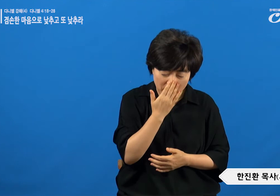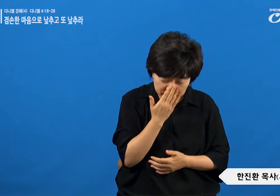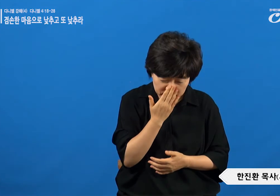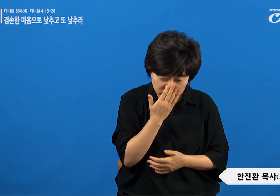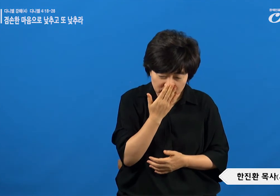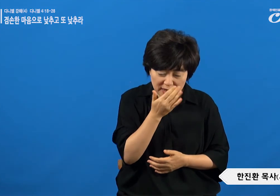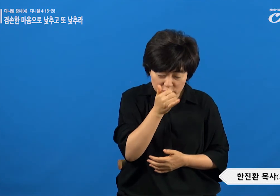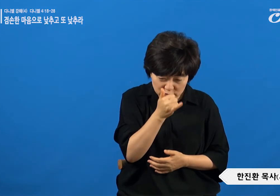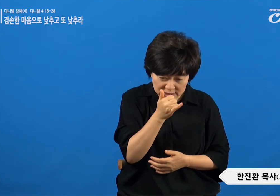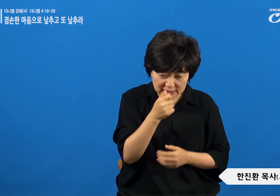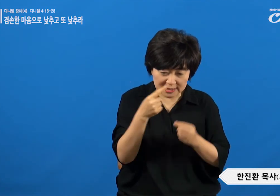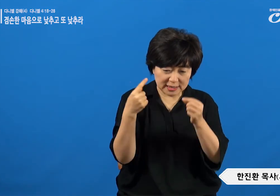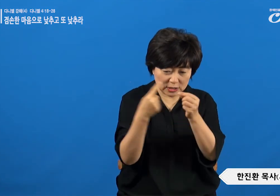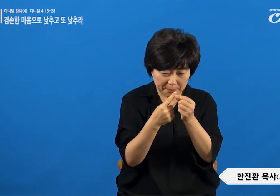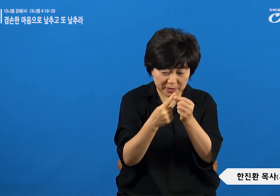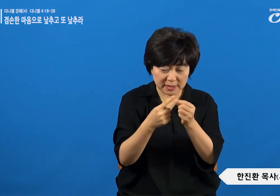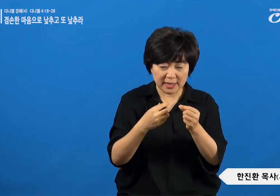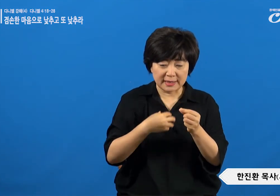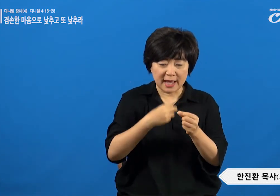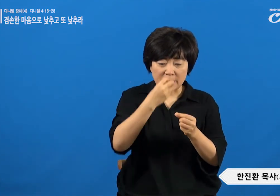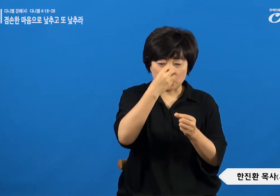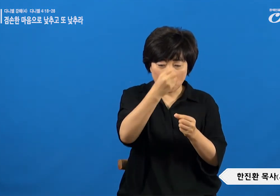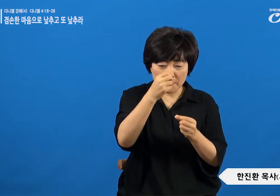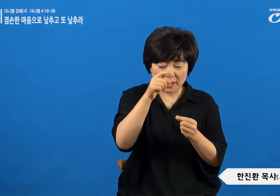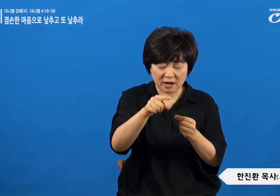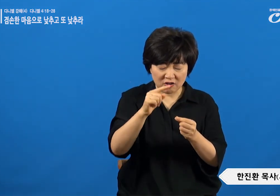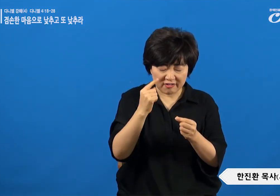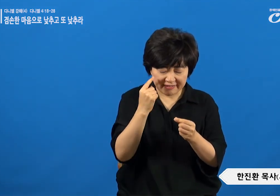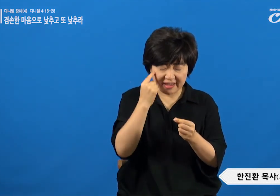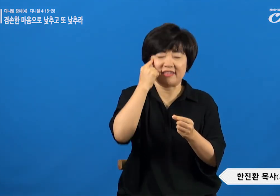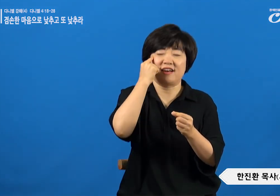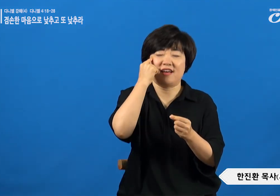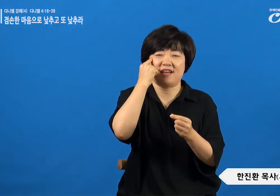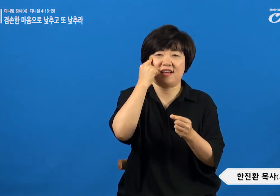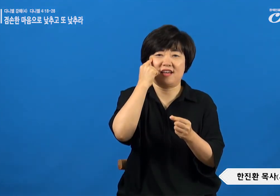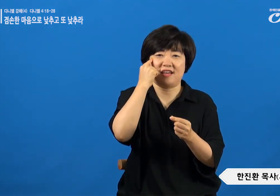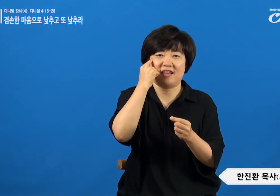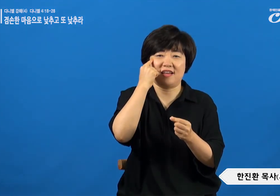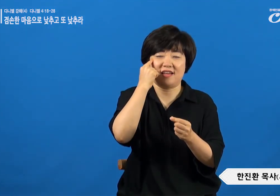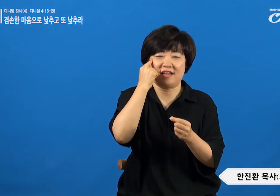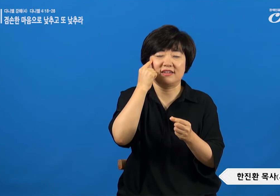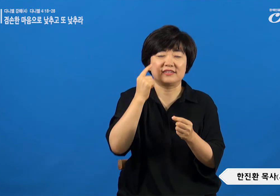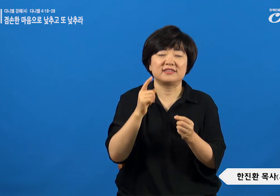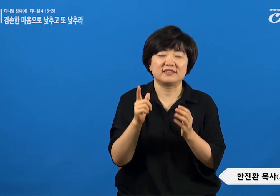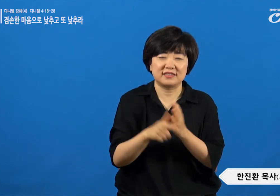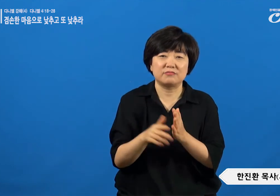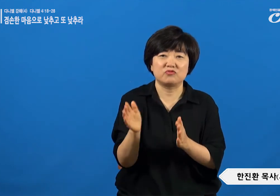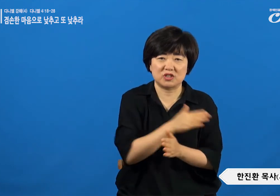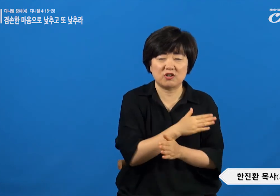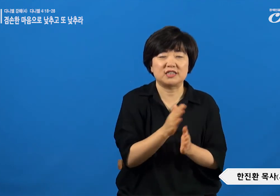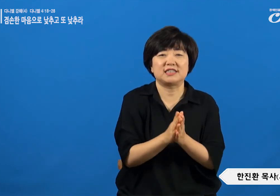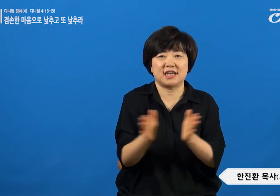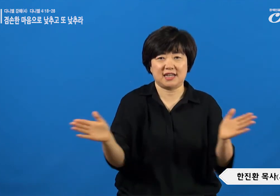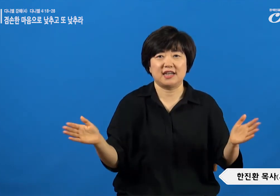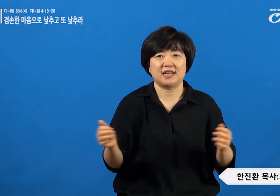겸손해질 수 있는 첫걸음은 내가 교만하다는 사실을 깨닫는 것입니다. 거기서부터 시작하는 것입니다.